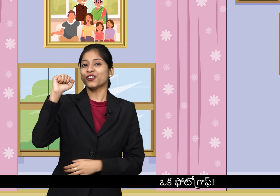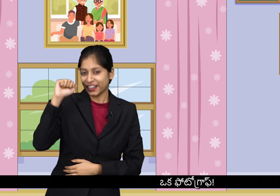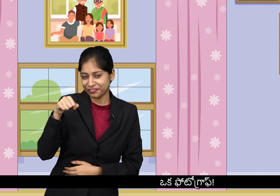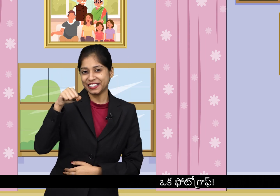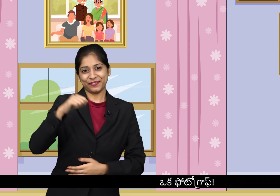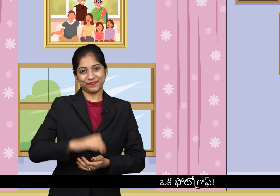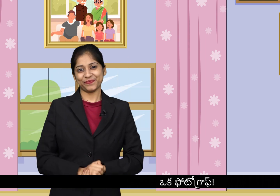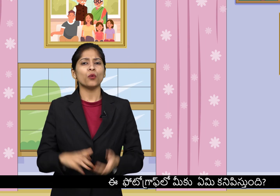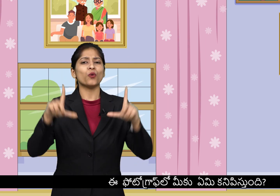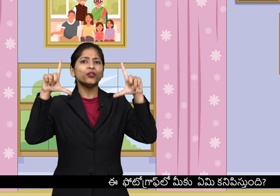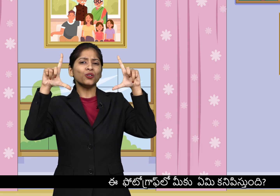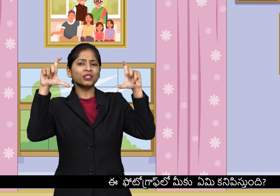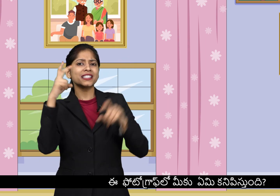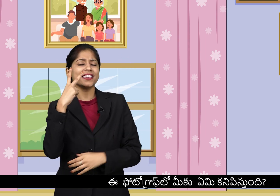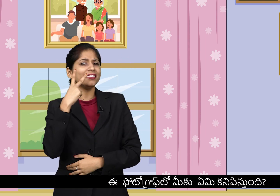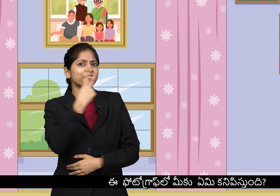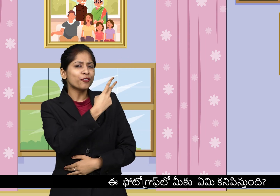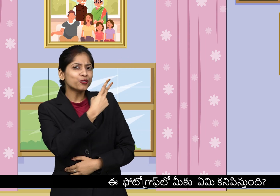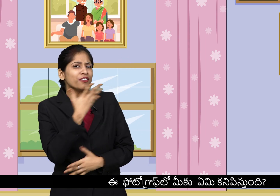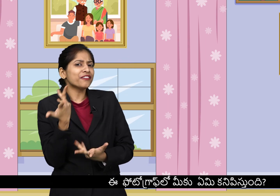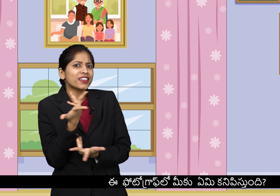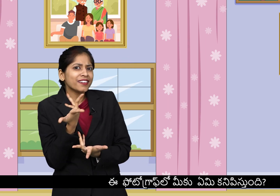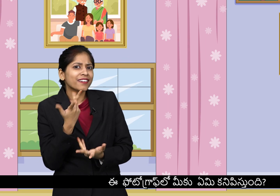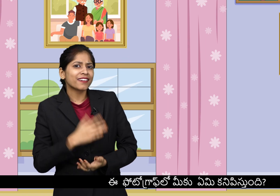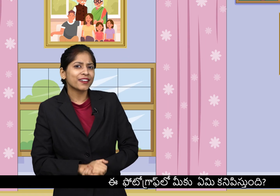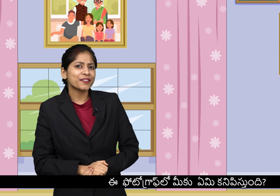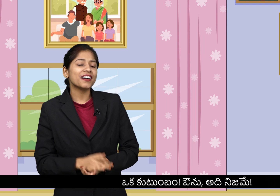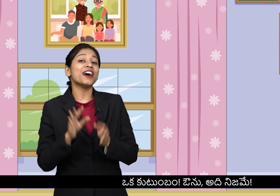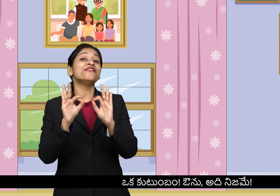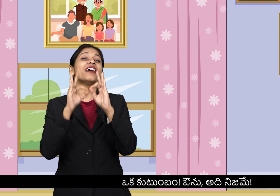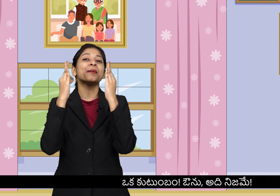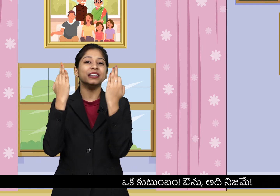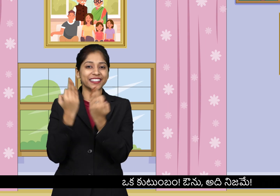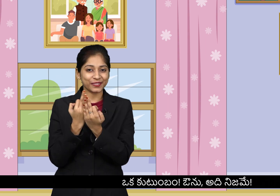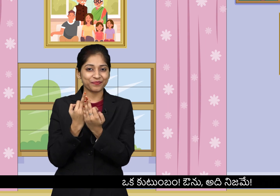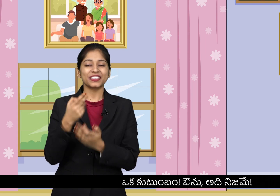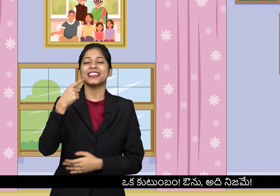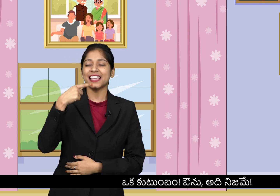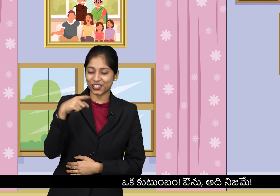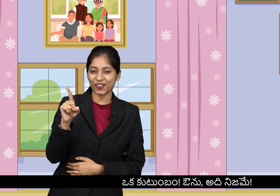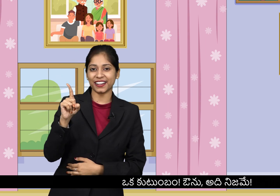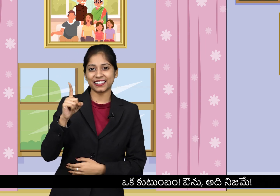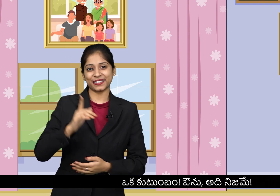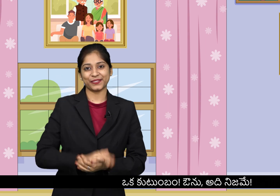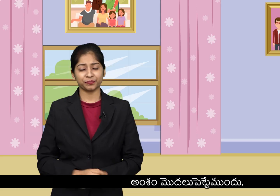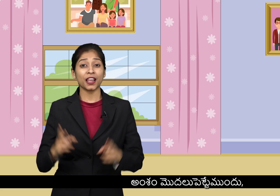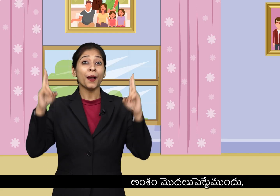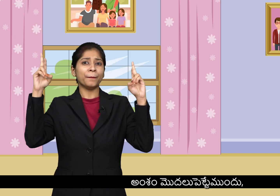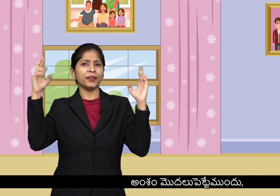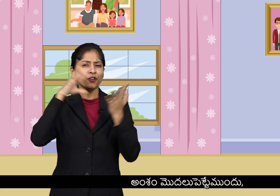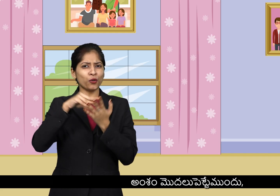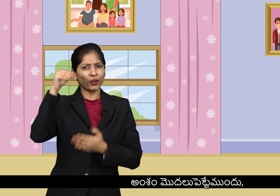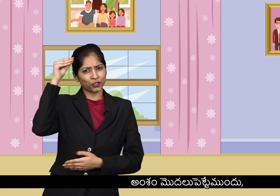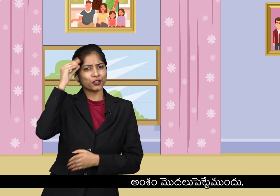ఒక ఫోటోగ్రాఫ్. ఈ ఫోటోగ్రాఫ్లో మీకు ఏమి కనిపిస్తుంది? ఒక కుటుంబం. అవును, అది నిజమే.